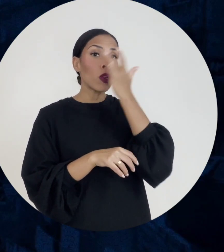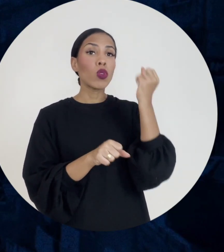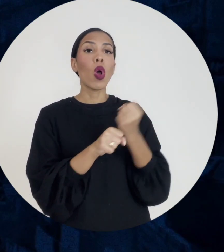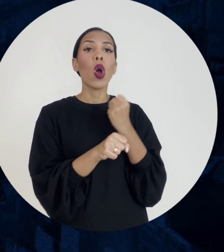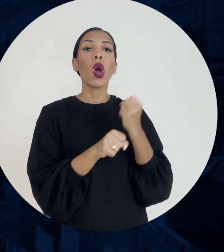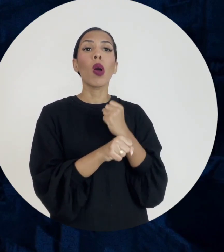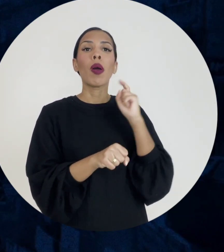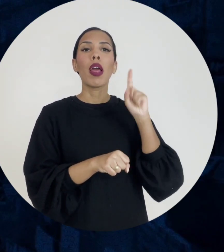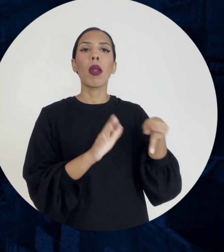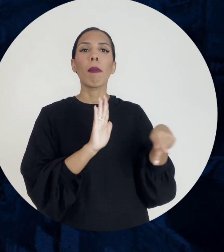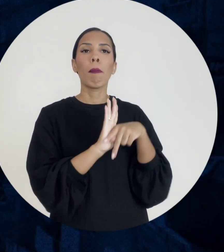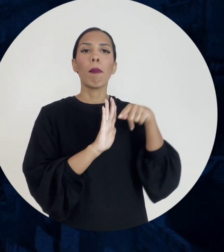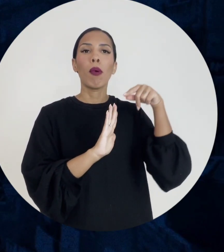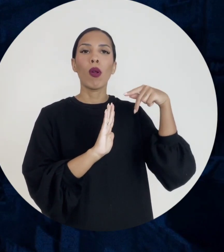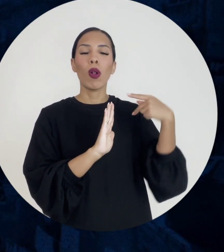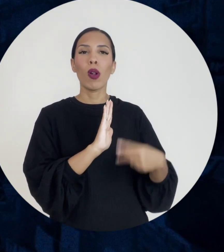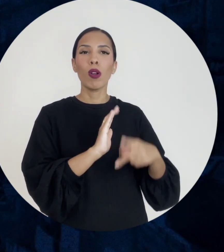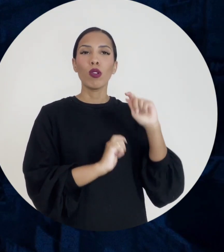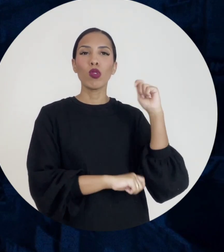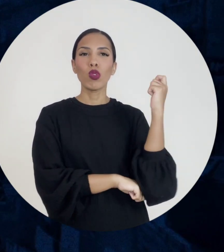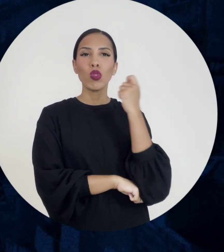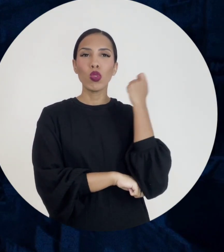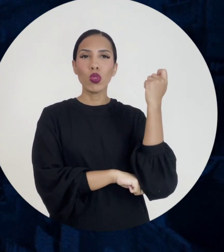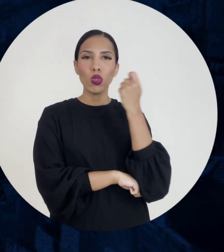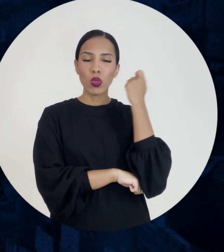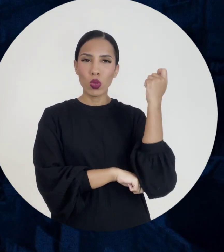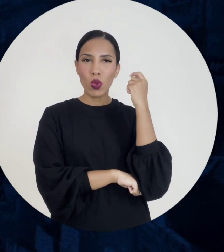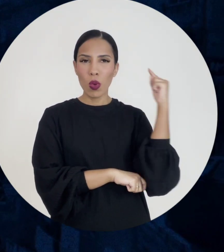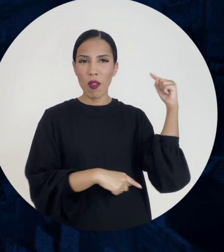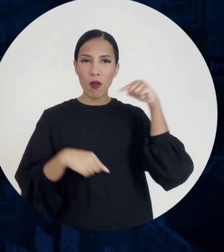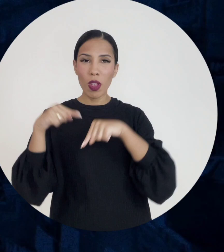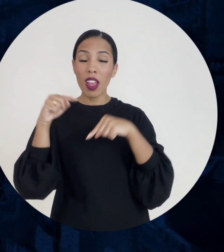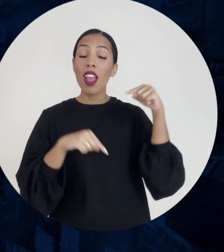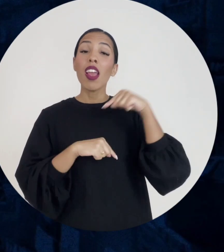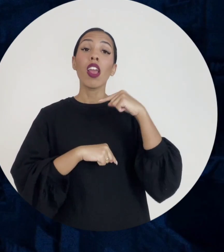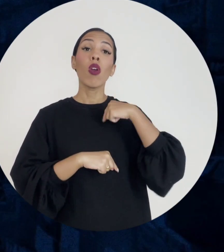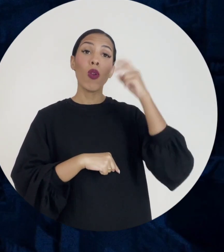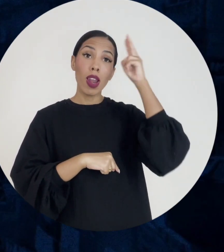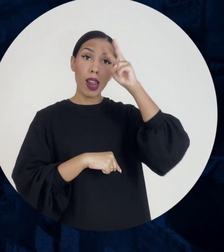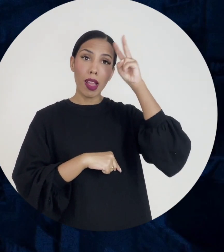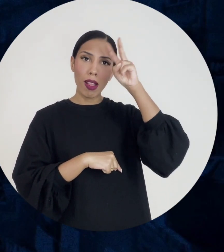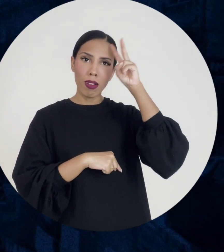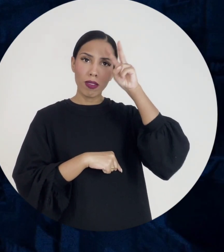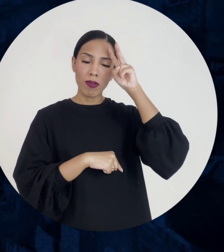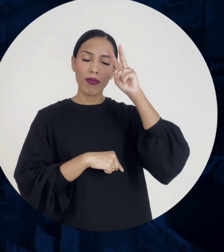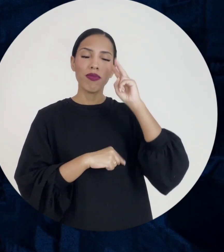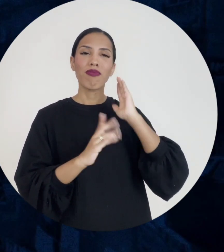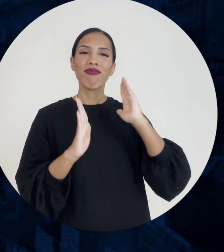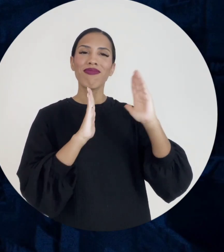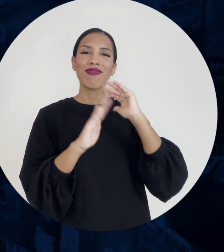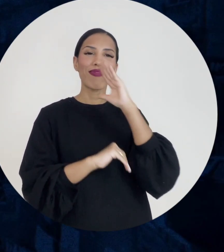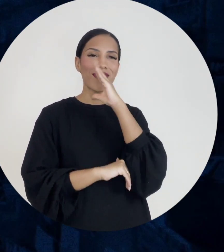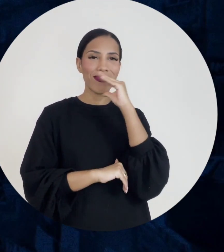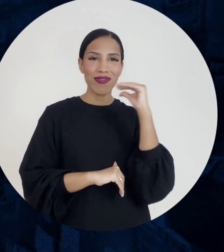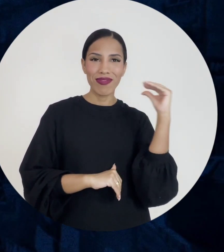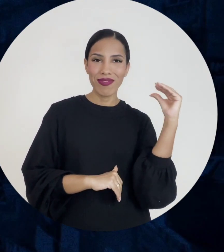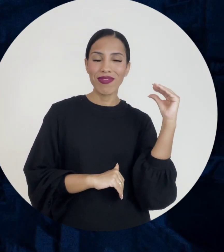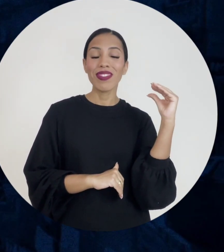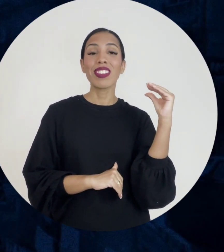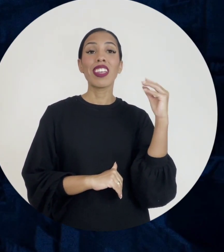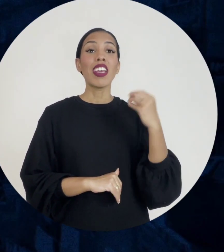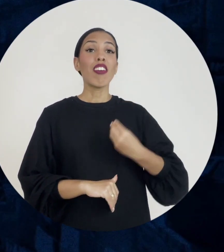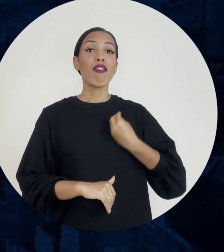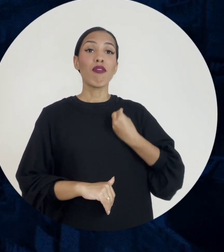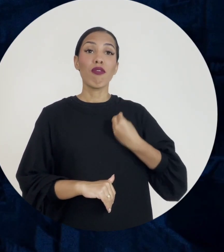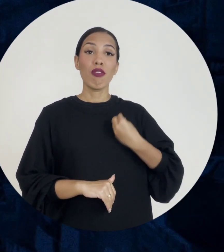né? Então lembro muito dessa história. Então essa parte da adolescência, né? Eu vivia